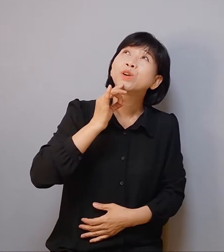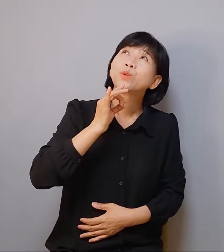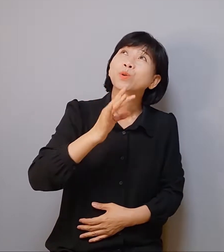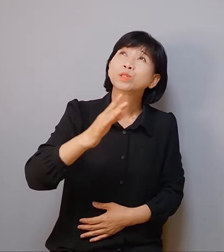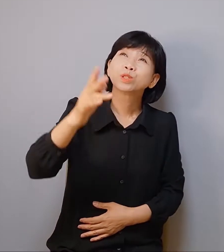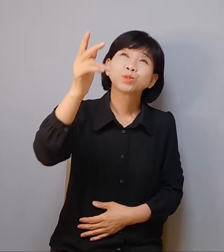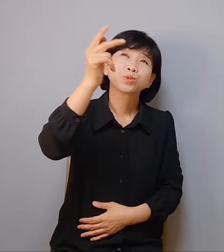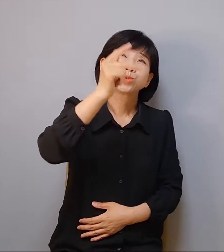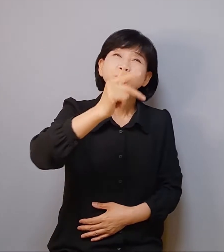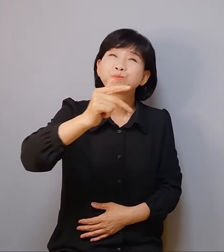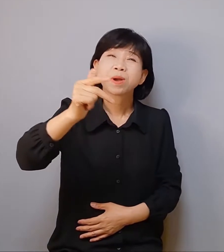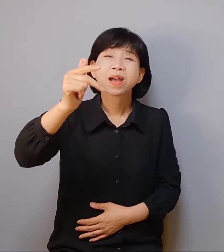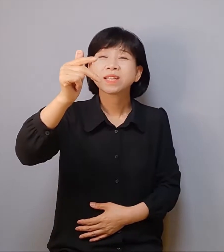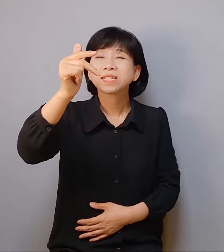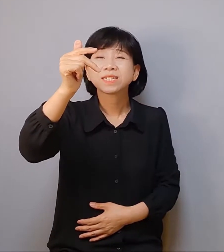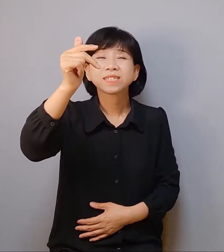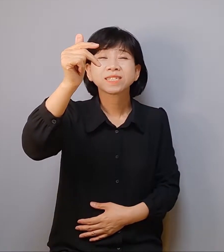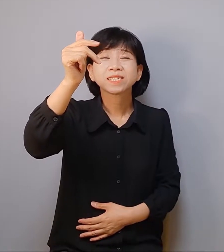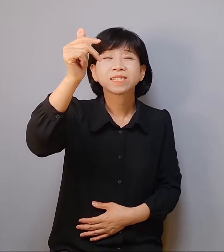오직